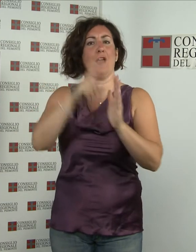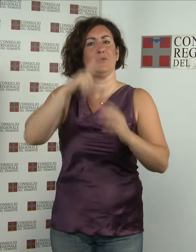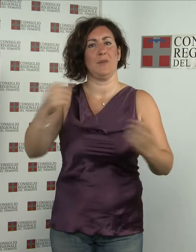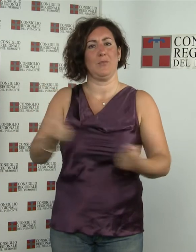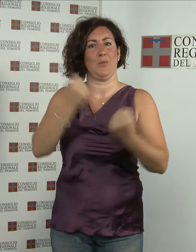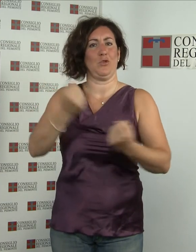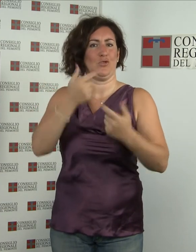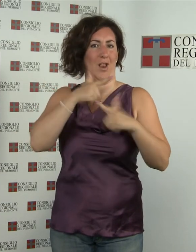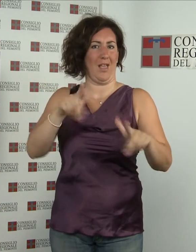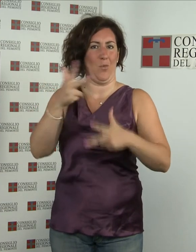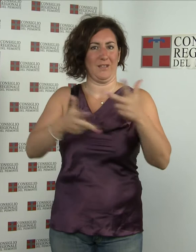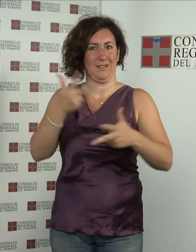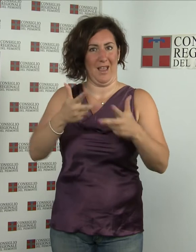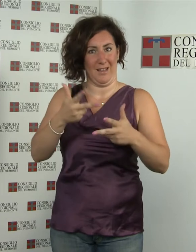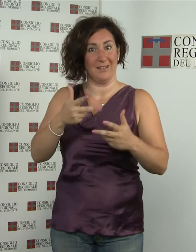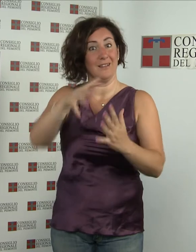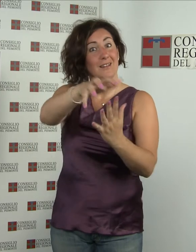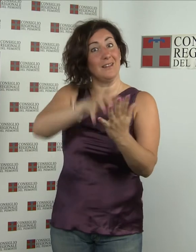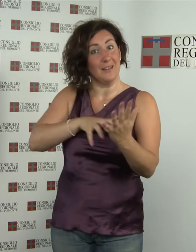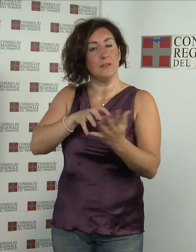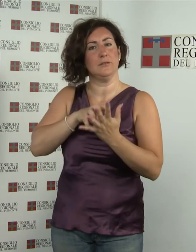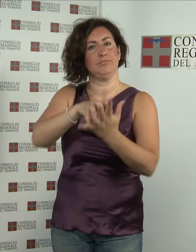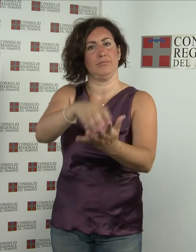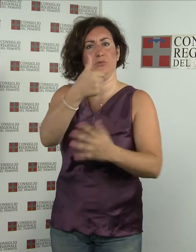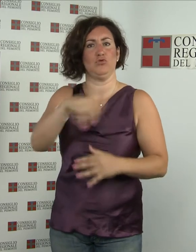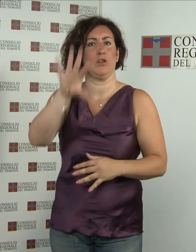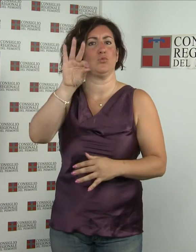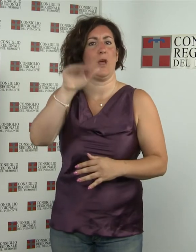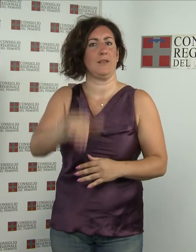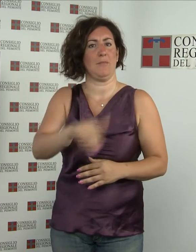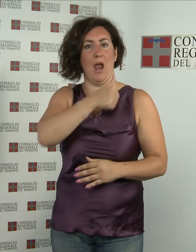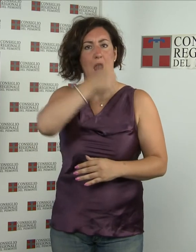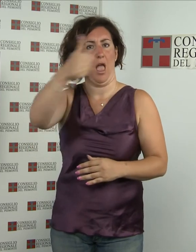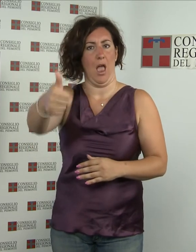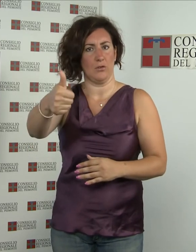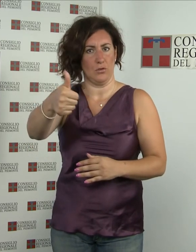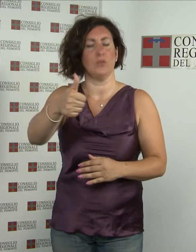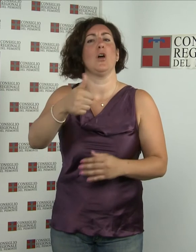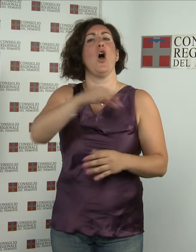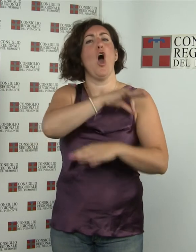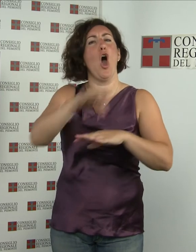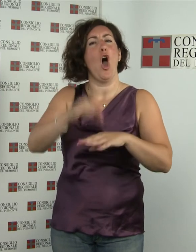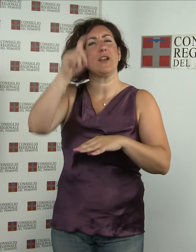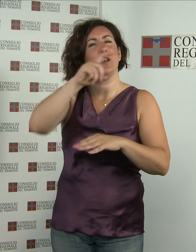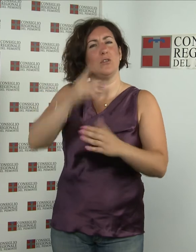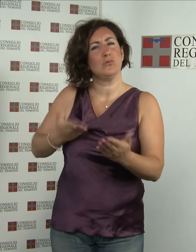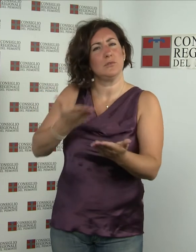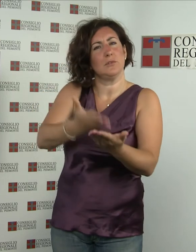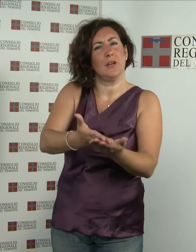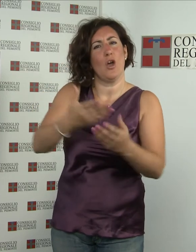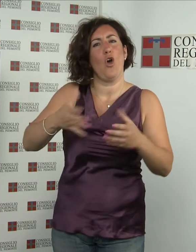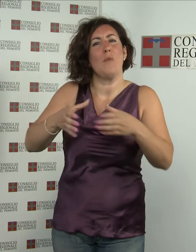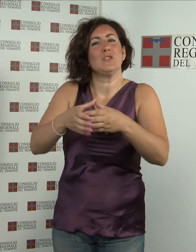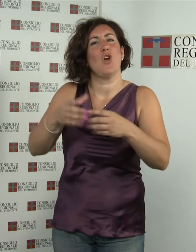Il provvedimento stanzia 150.000 euro l'anno. Approvato all'unanimità anche l'ordine del giorno presentato dalla Commissione Sanità